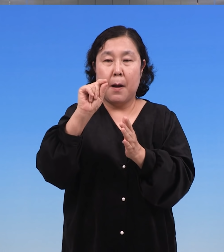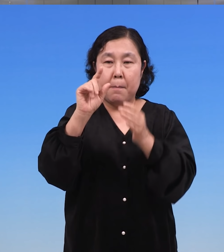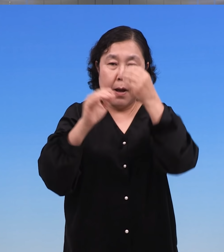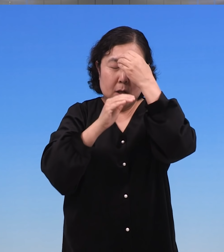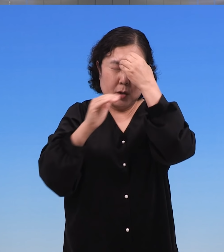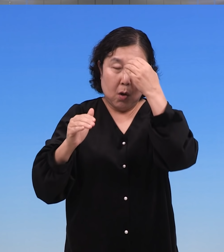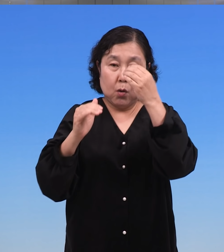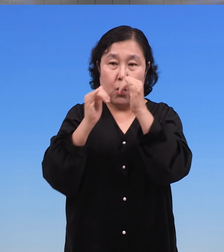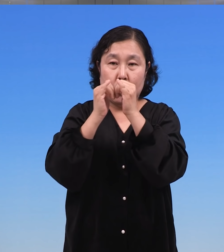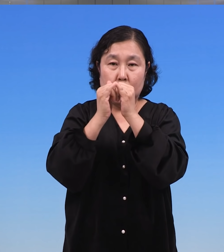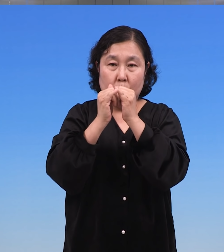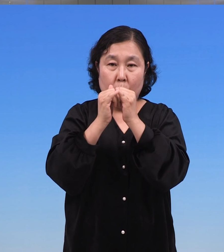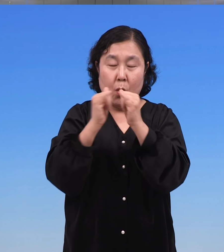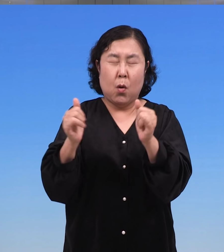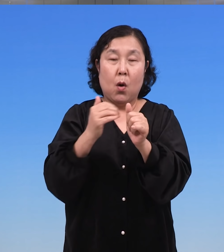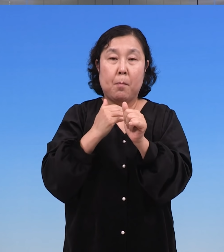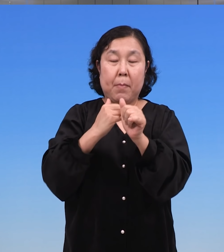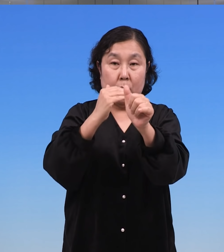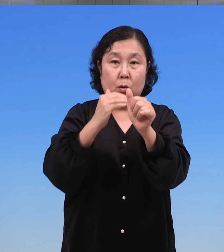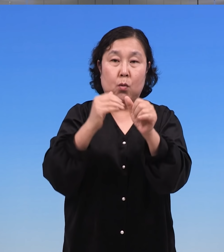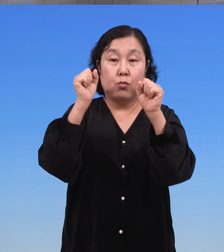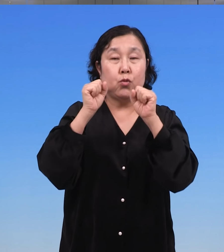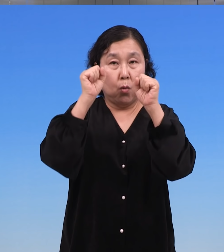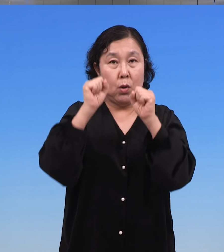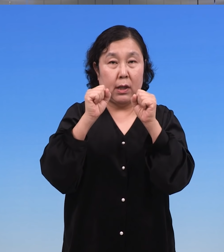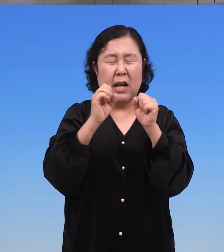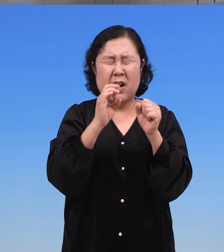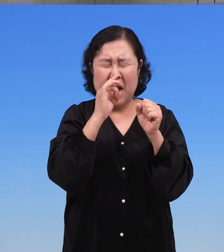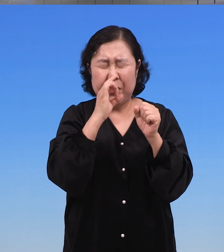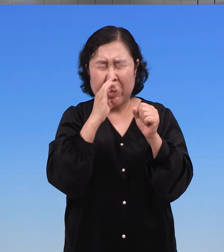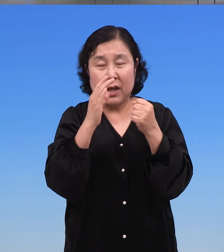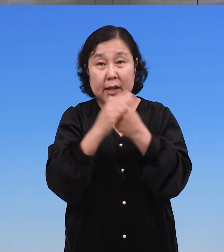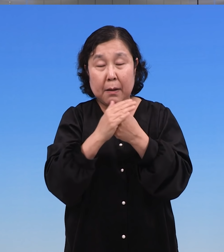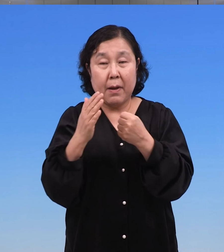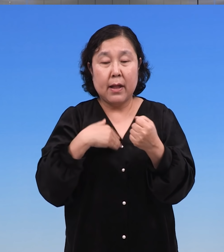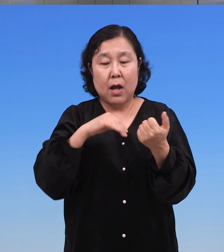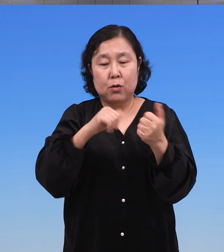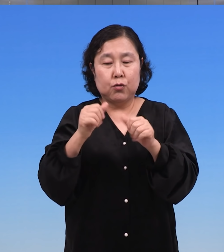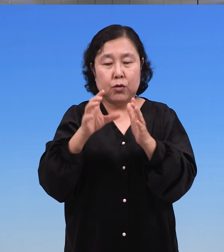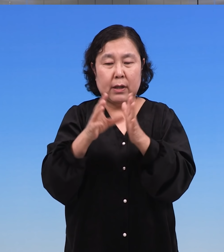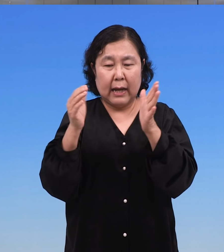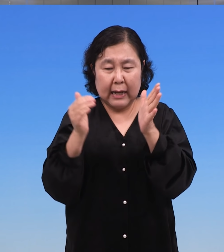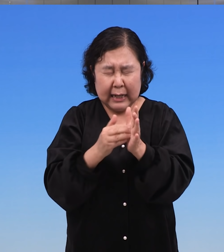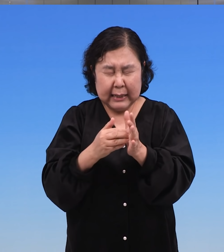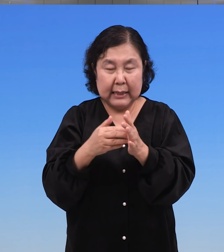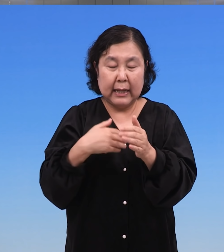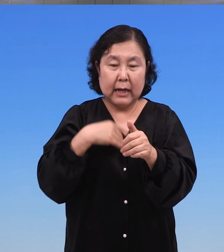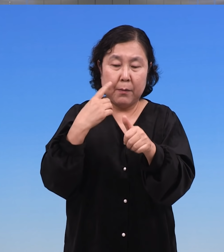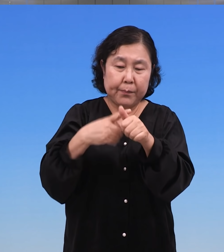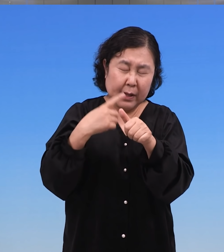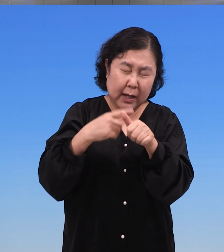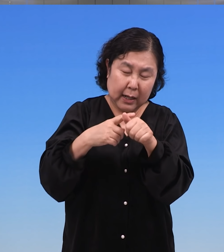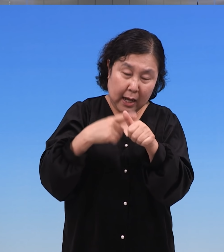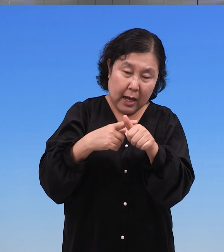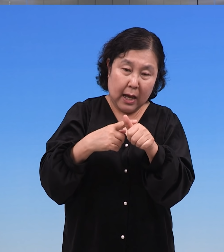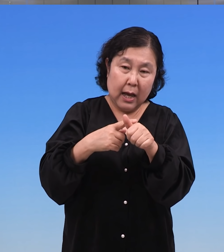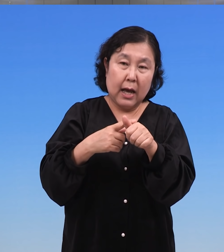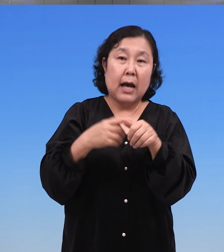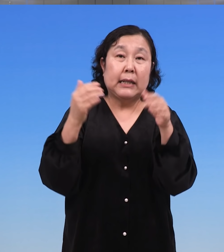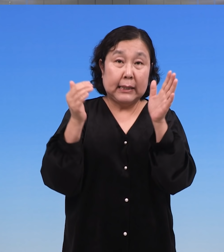일만서도 파송 운동이 잘 진행되지 않은 일로 인하여 죽을 때까지 제가 비난을 당하고 욕을 얻어먹는